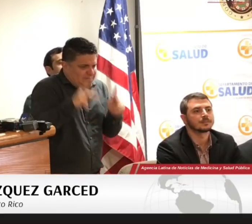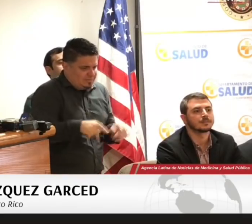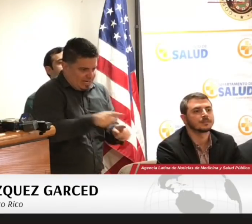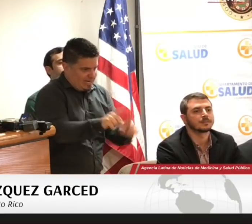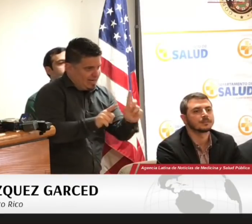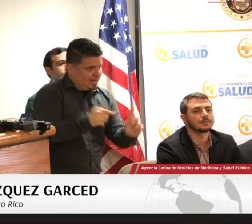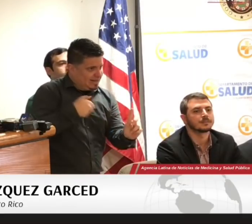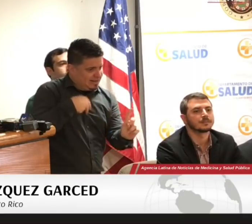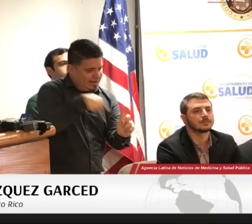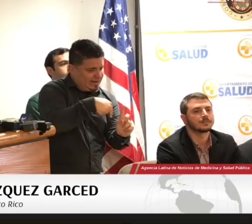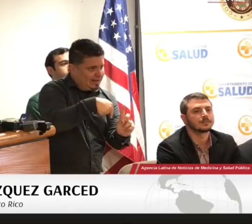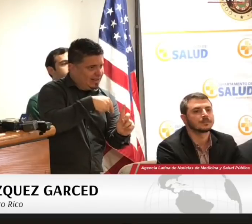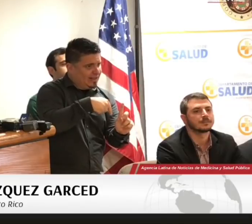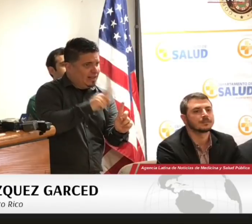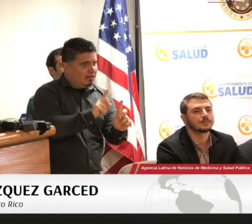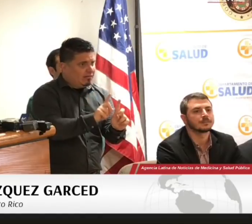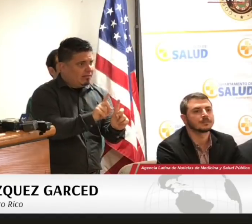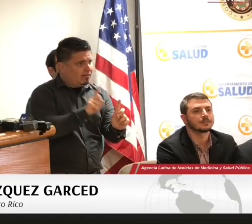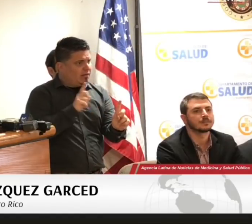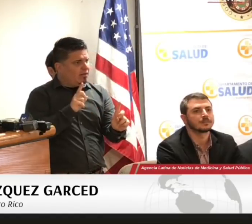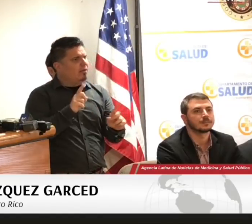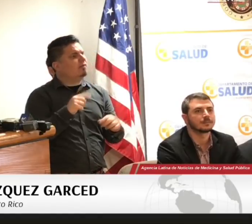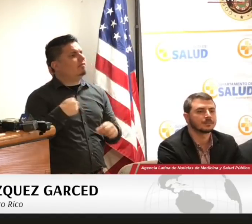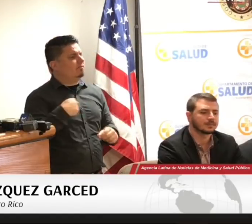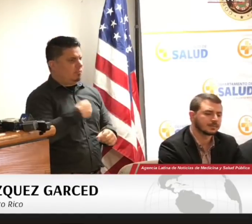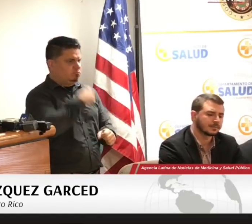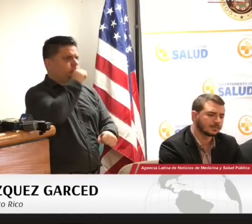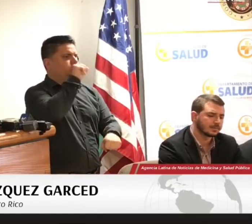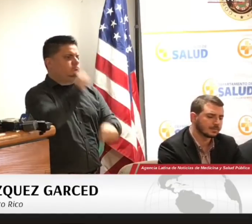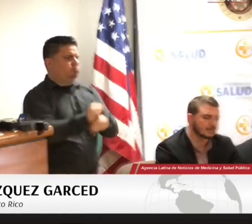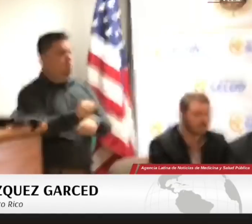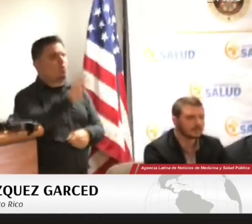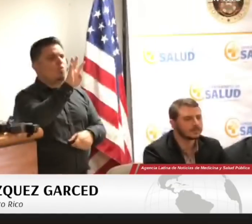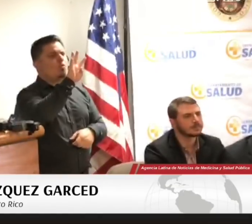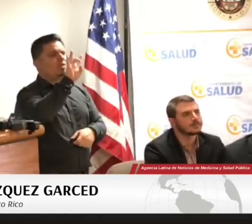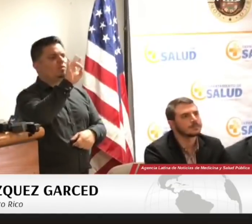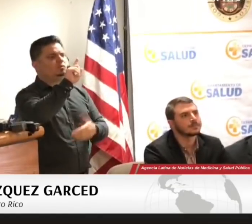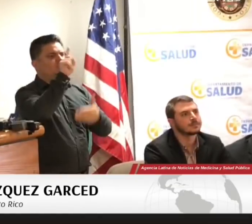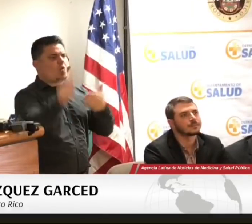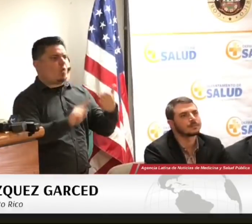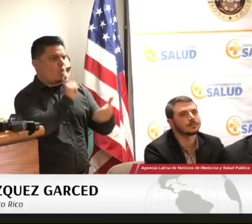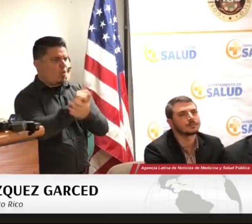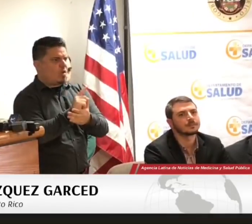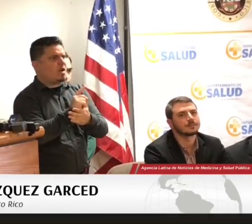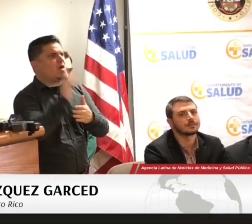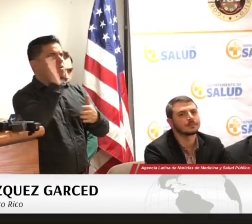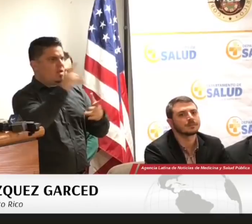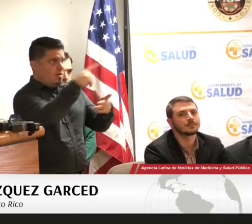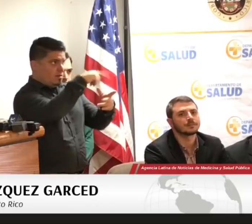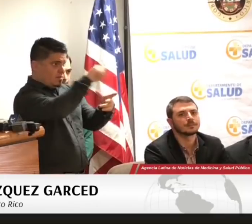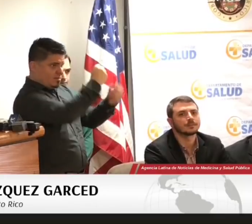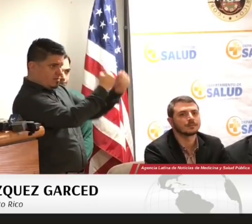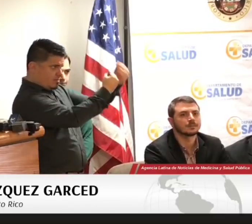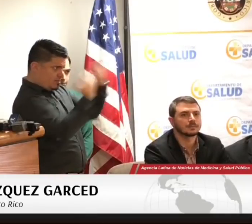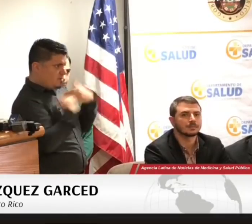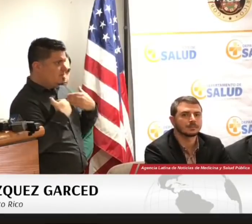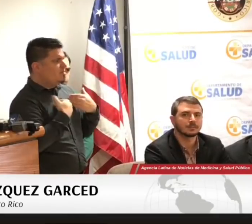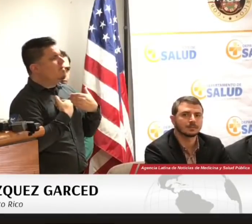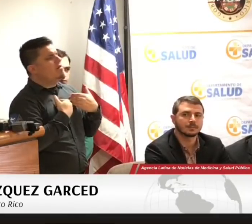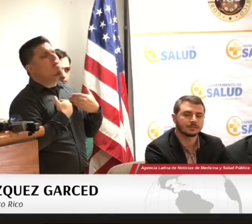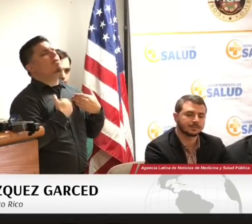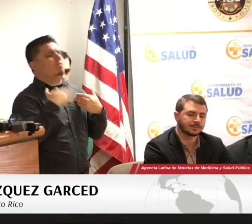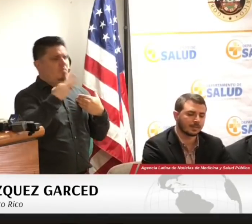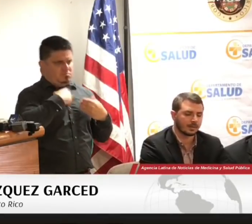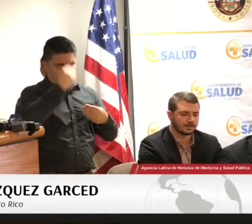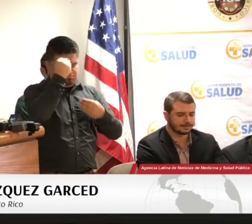han indicado que en 48 horas nos van a dar el que nosotros podamos hacer la prueba, así que nosotros le vamos a dar 48 horas. Si en esas